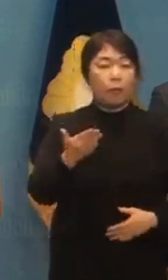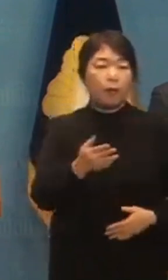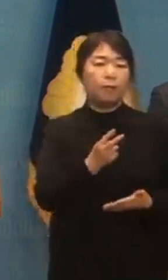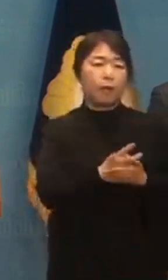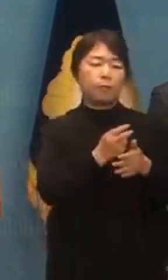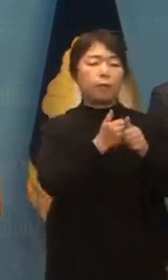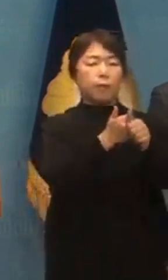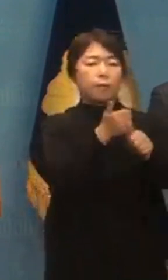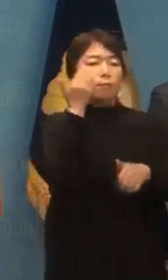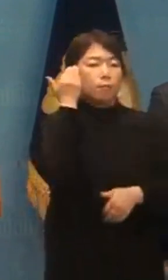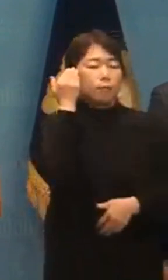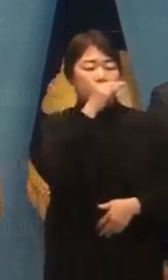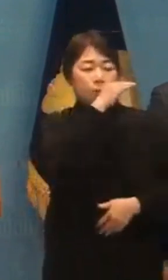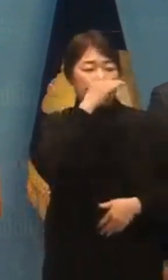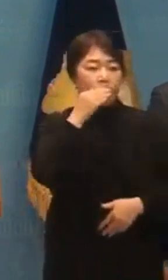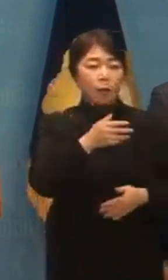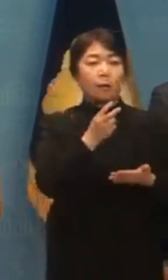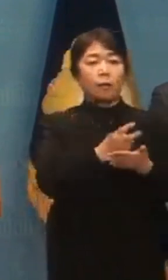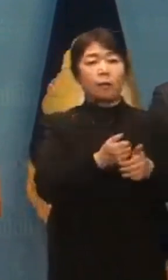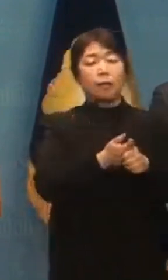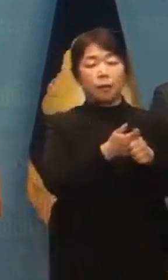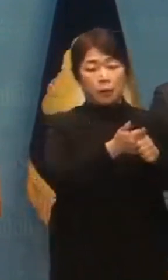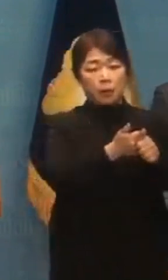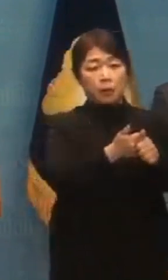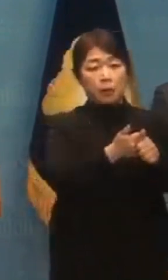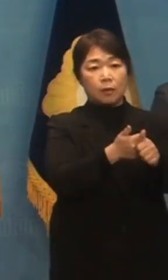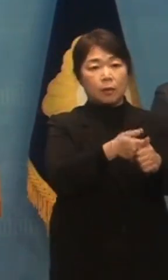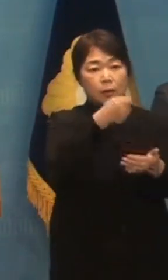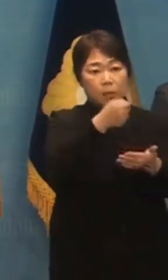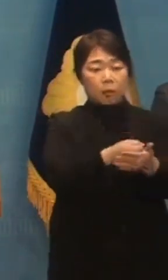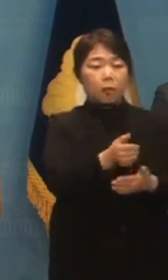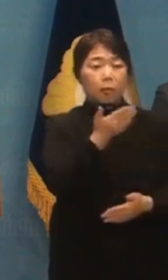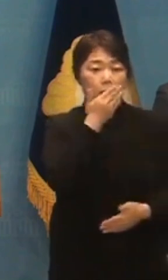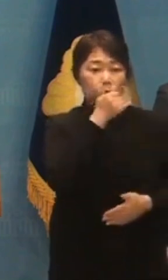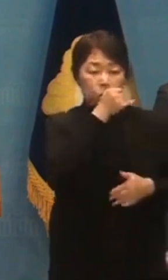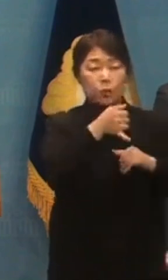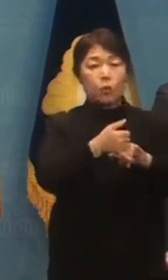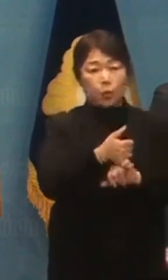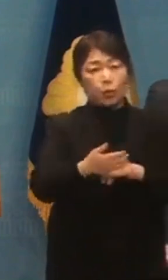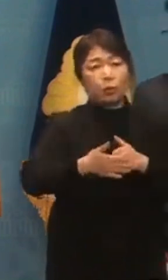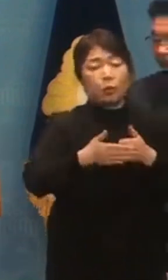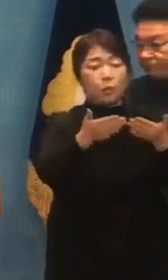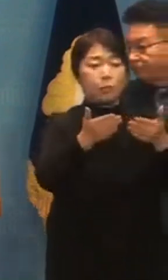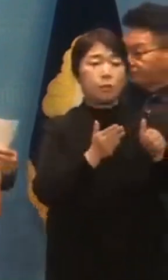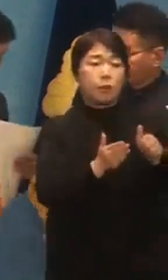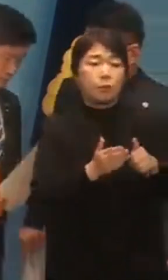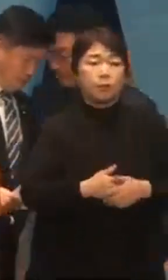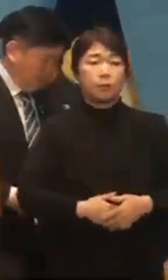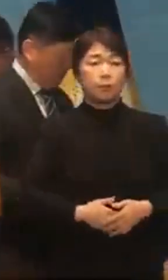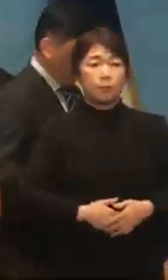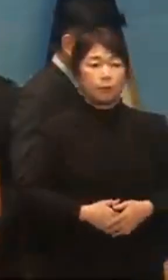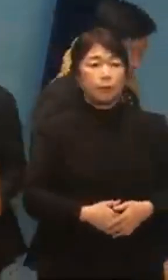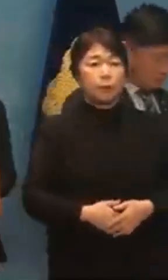합리적이고 이성적인 선거구 획정이 되도록 많은 지원을 해주시기를 당부드립니다.